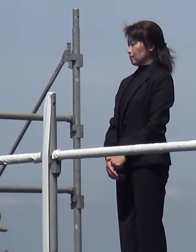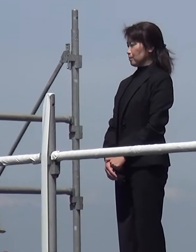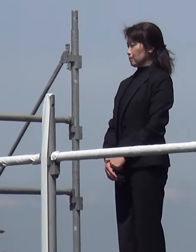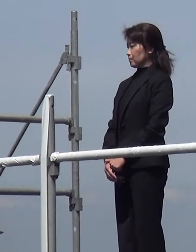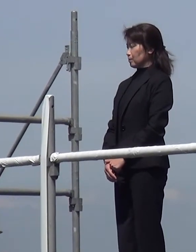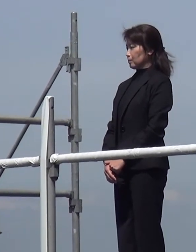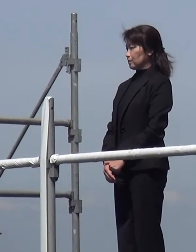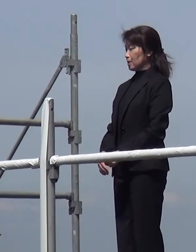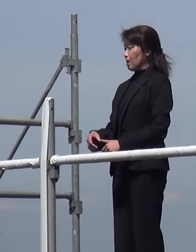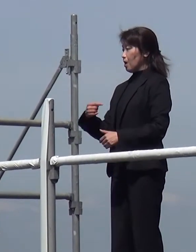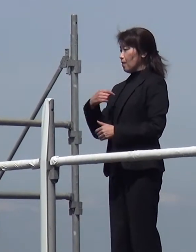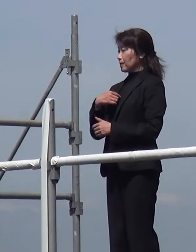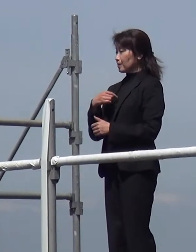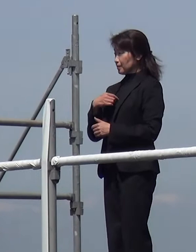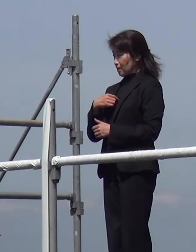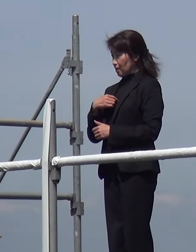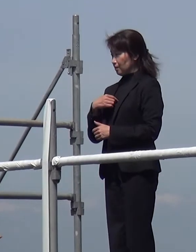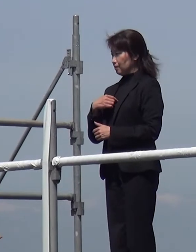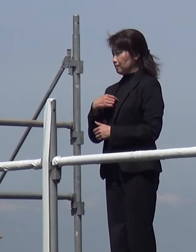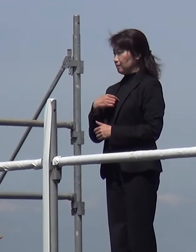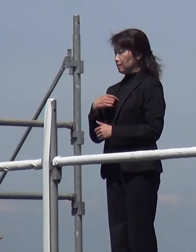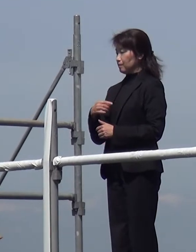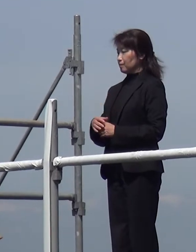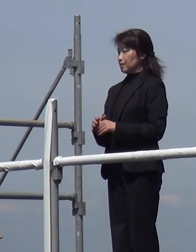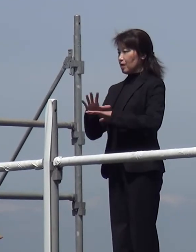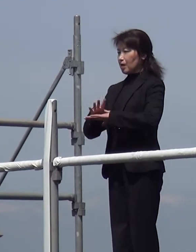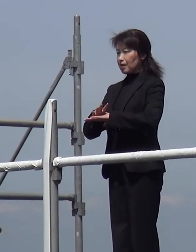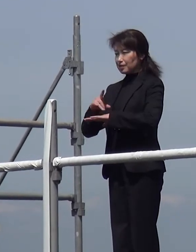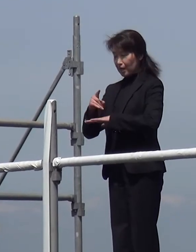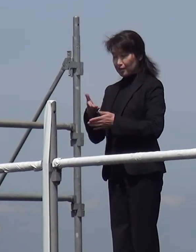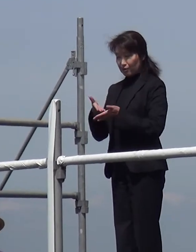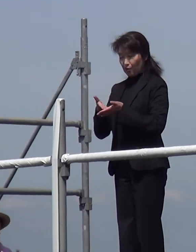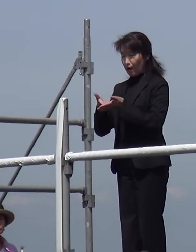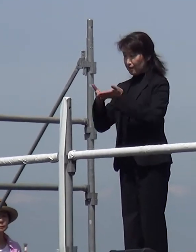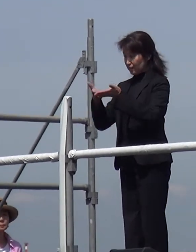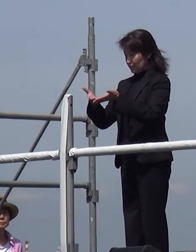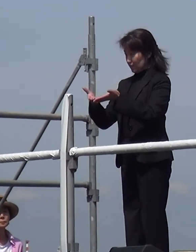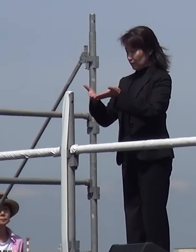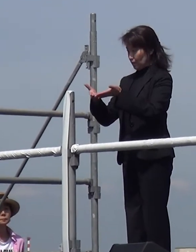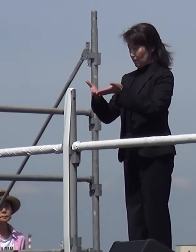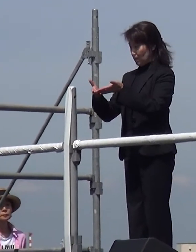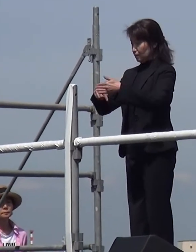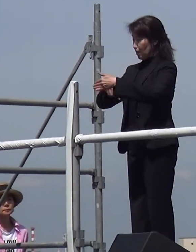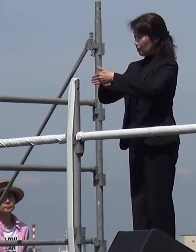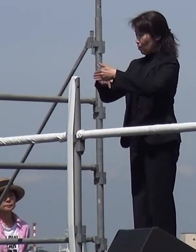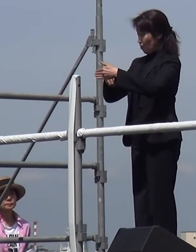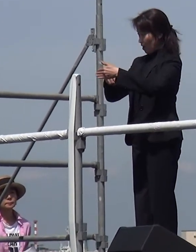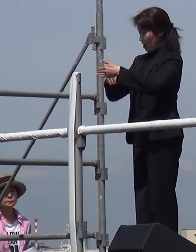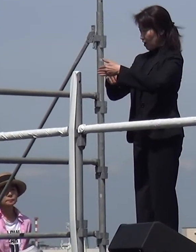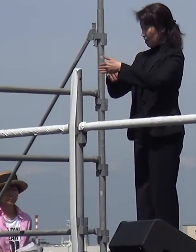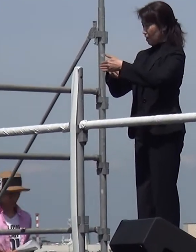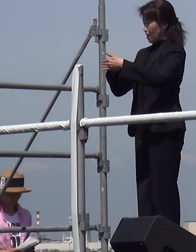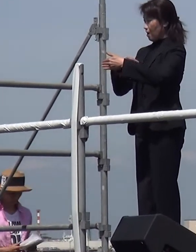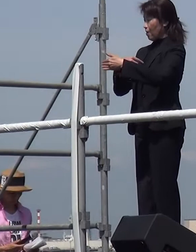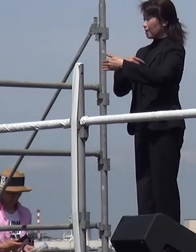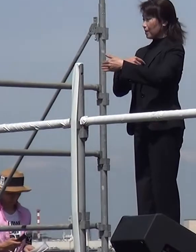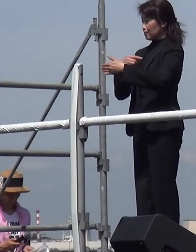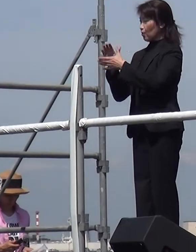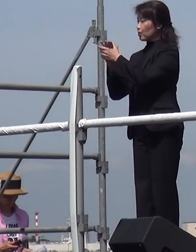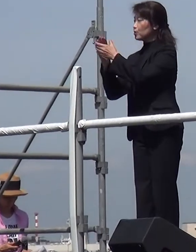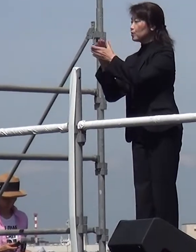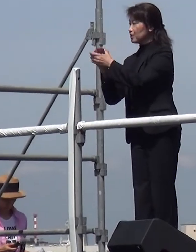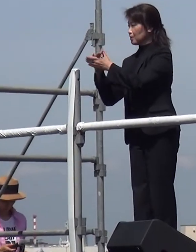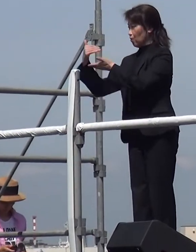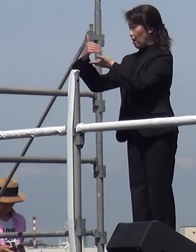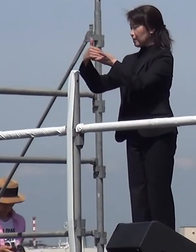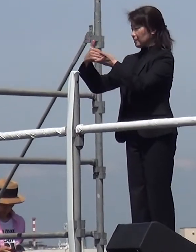ところが私が最初にちょっとお話ししますのは、私の友人の話でありまして